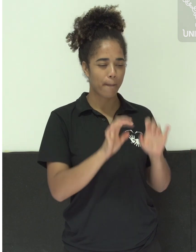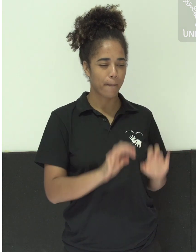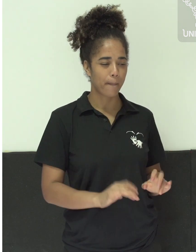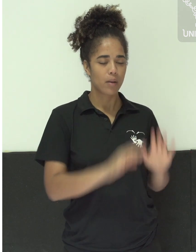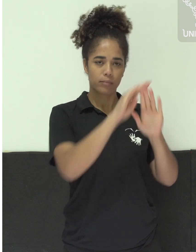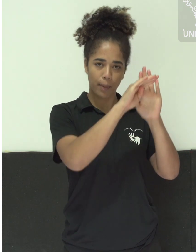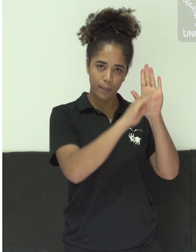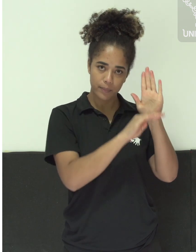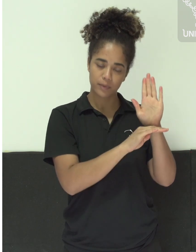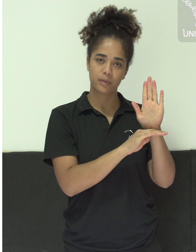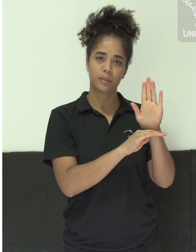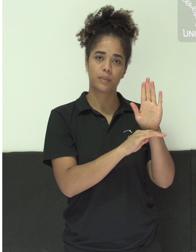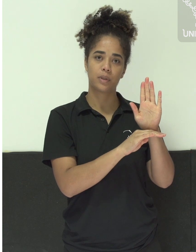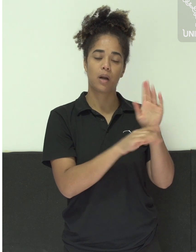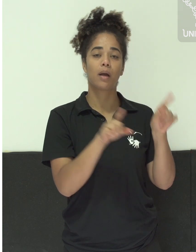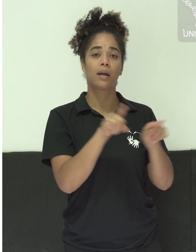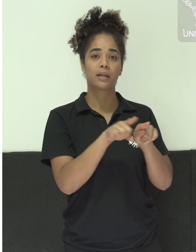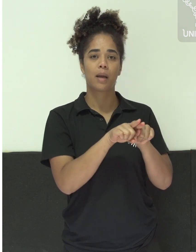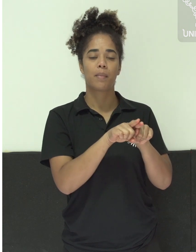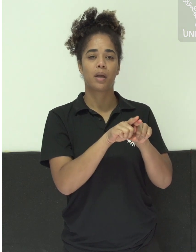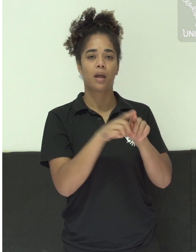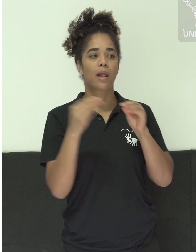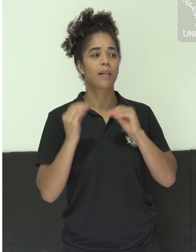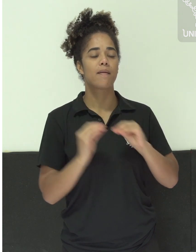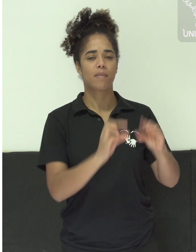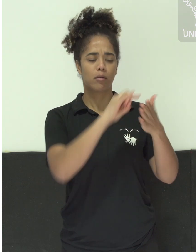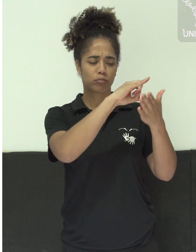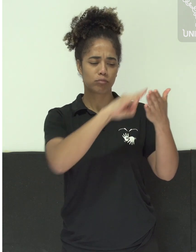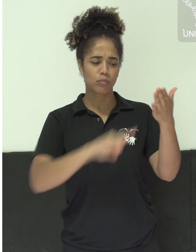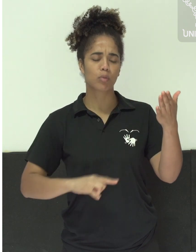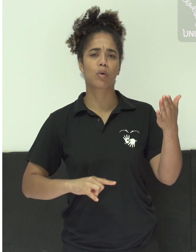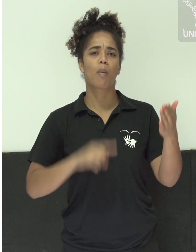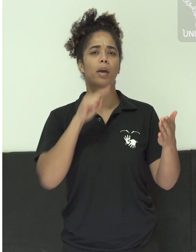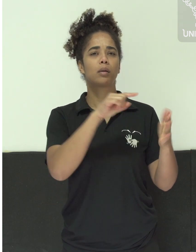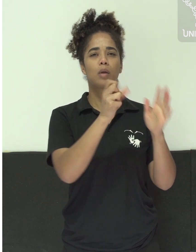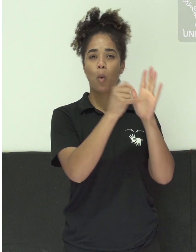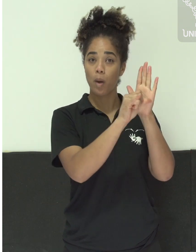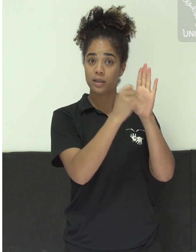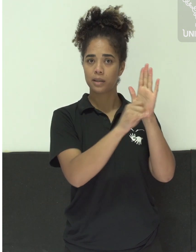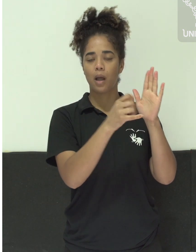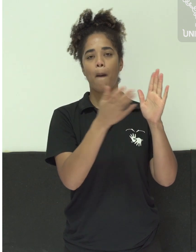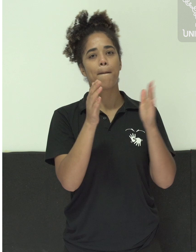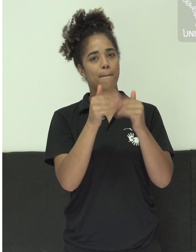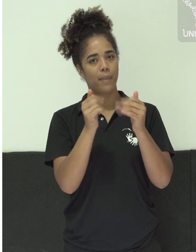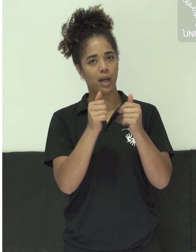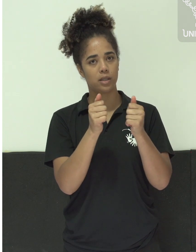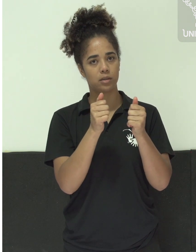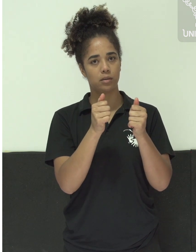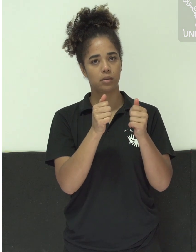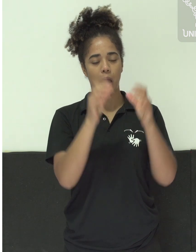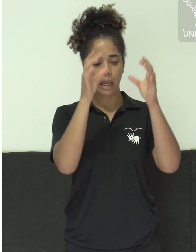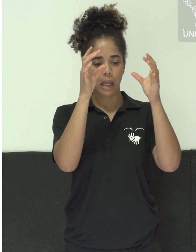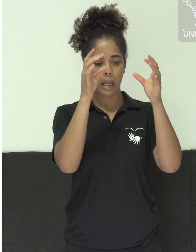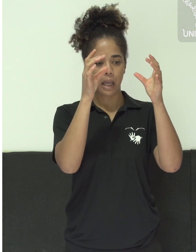documentação exigida no presente edital, documentos gerais para a matrícula e específicos para cada cota, quando for o